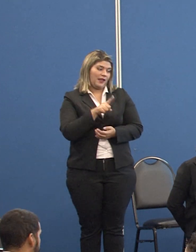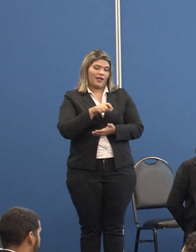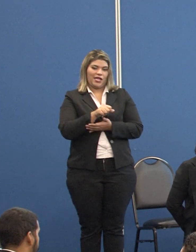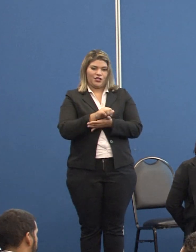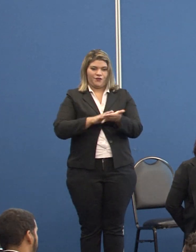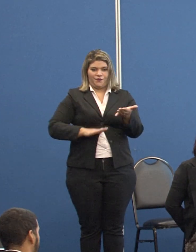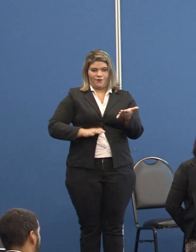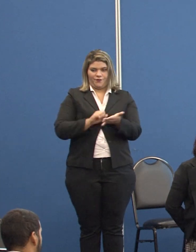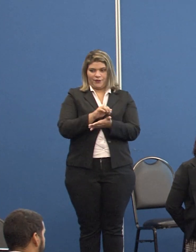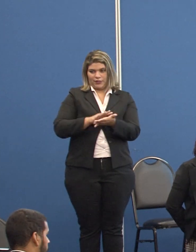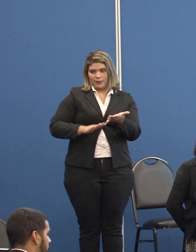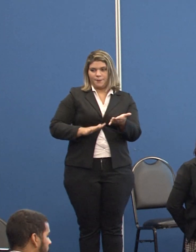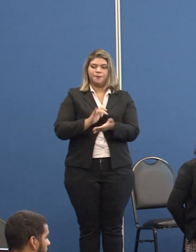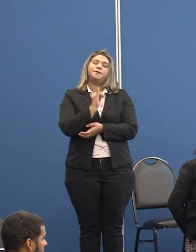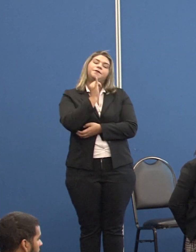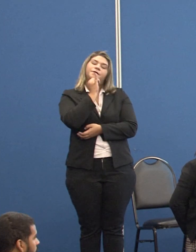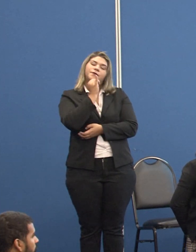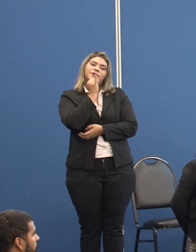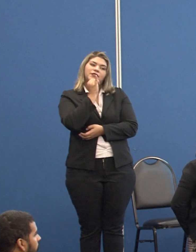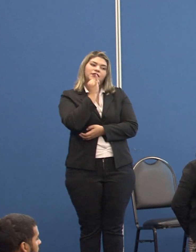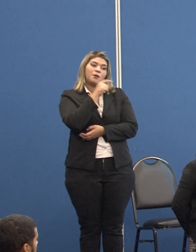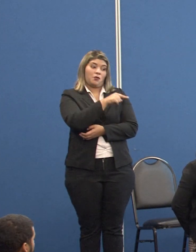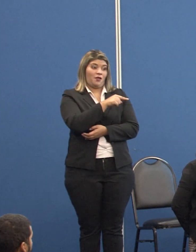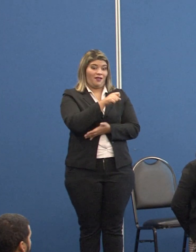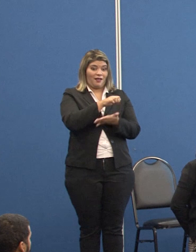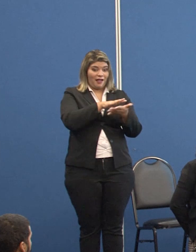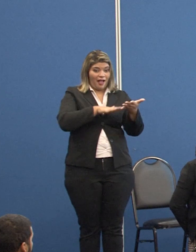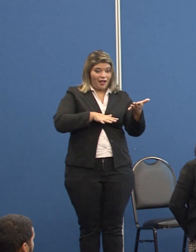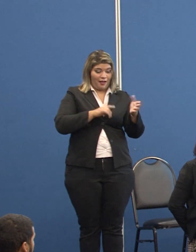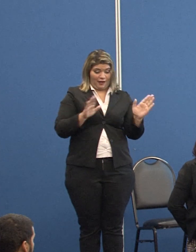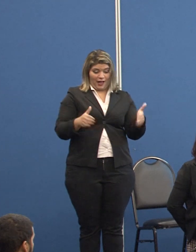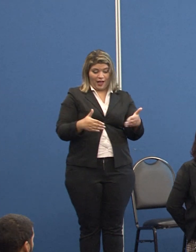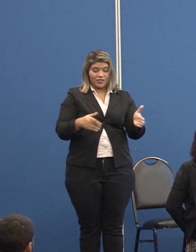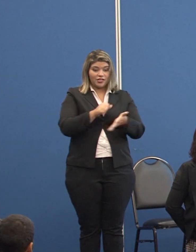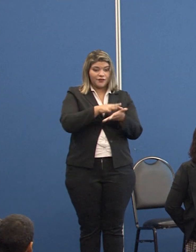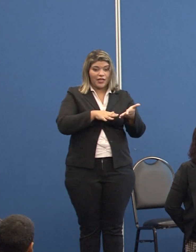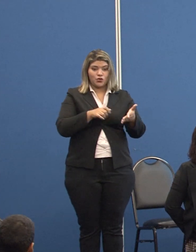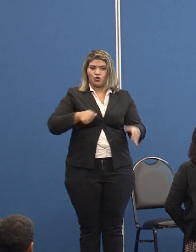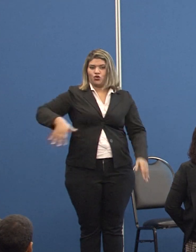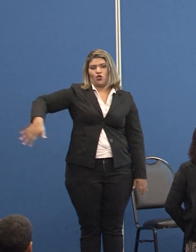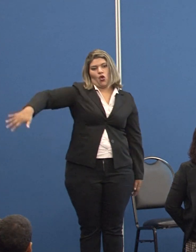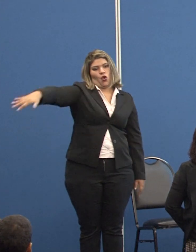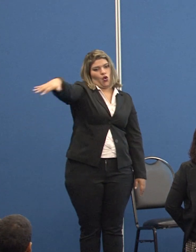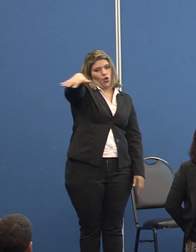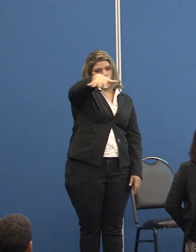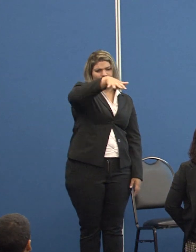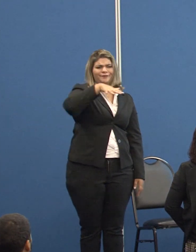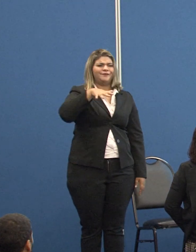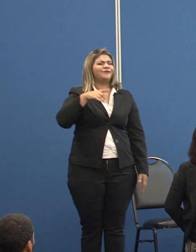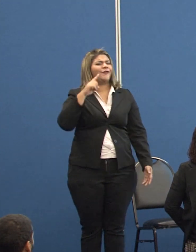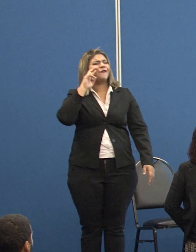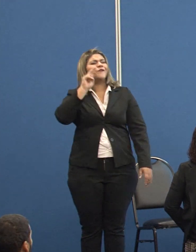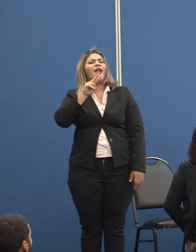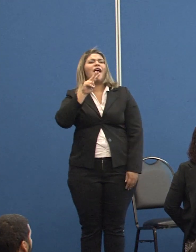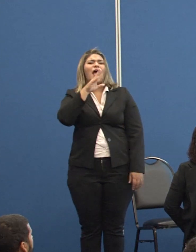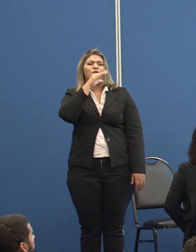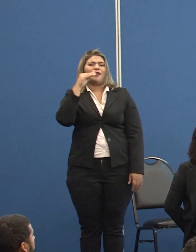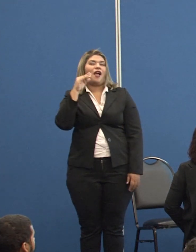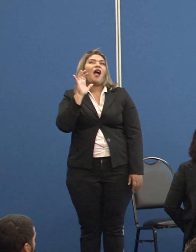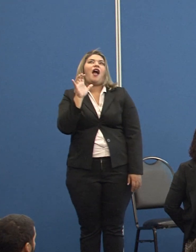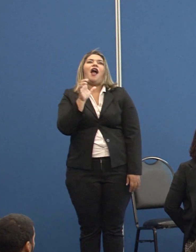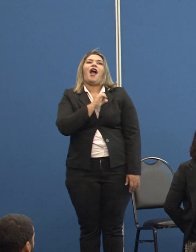atividades. Então, por exemplo, tenho que atender a todos. E toda criança, hoje em dia, adolescente, adora esse